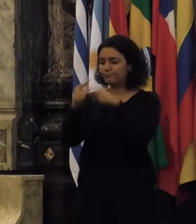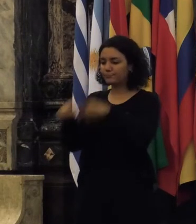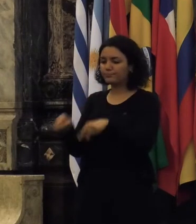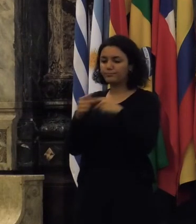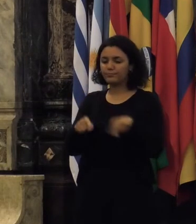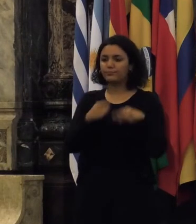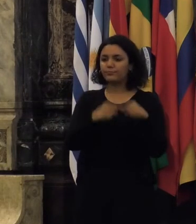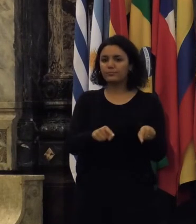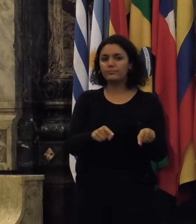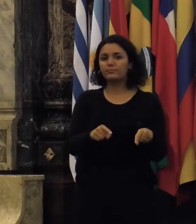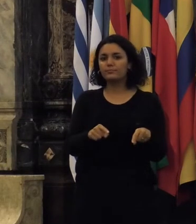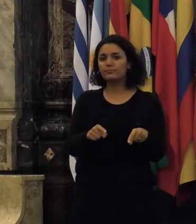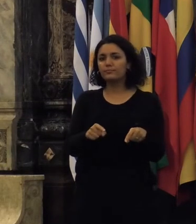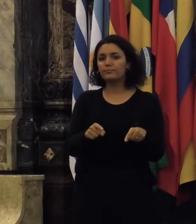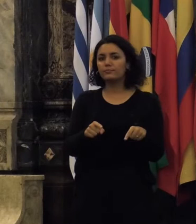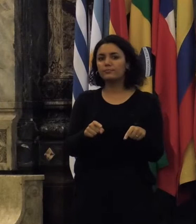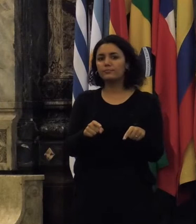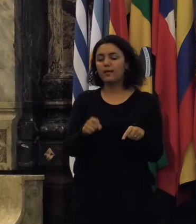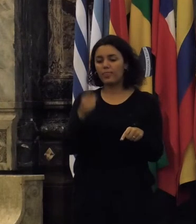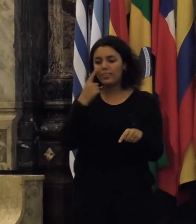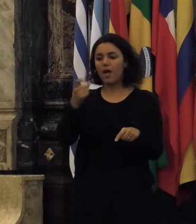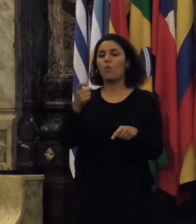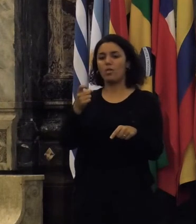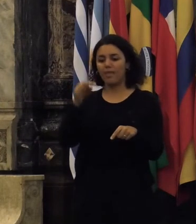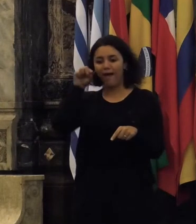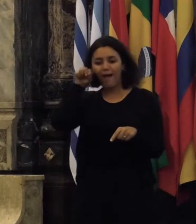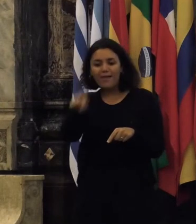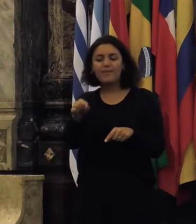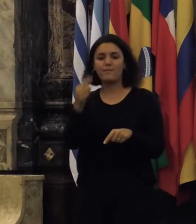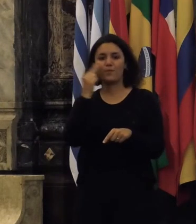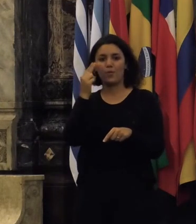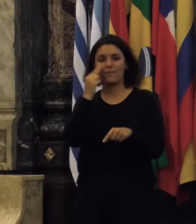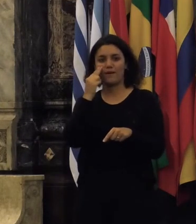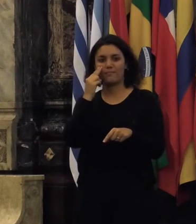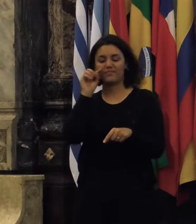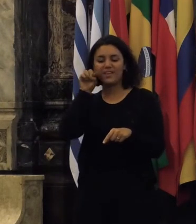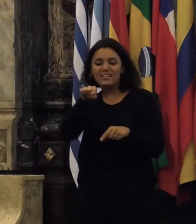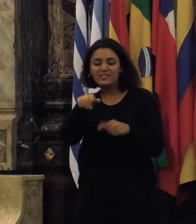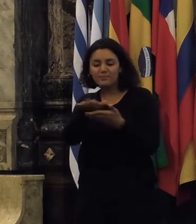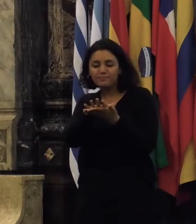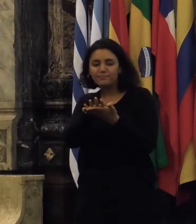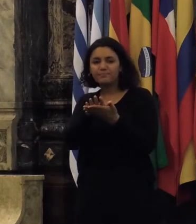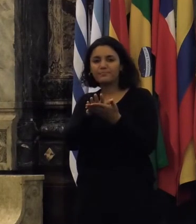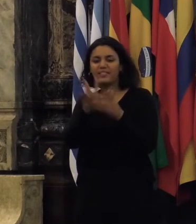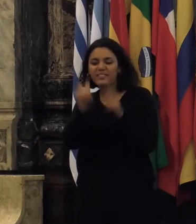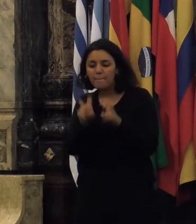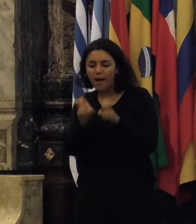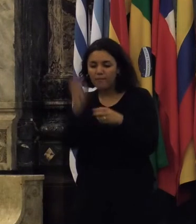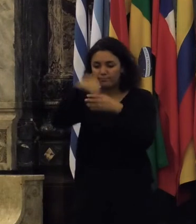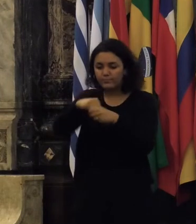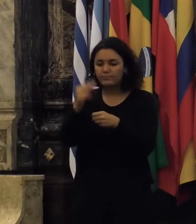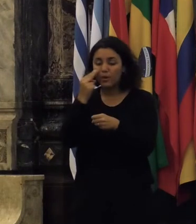a identificar eso del problema que no siempre está a viva voz